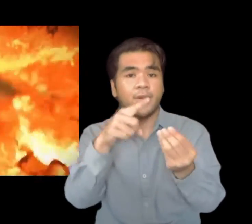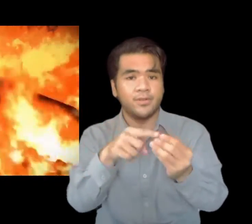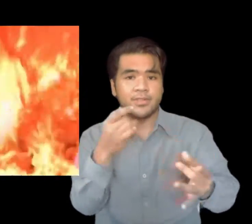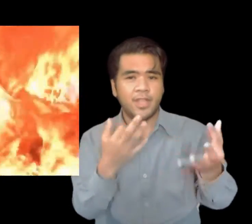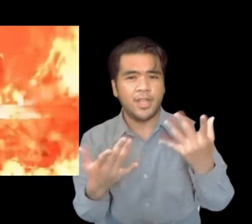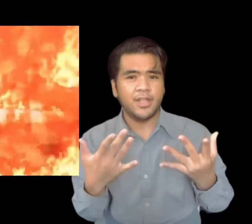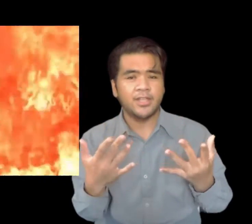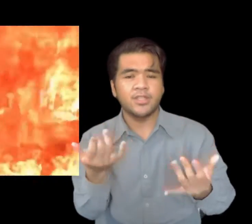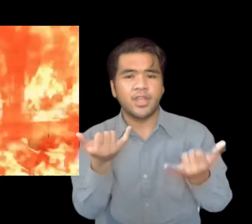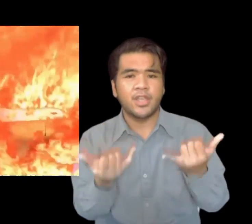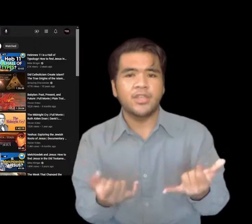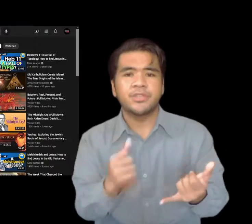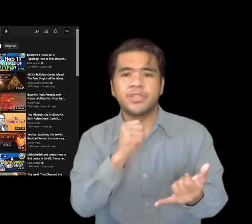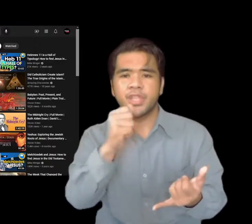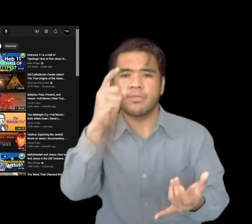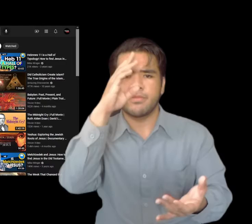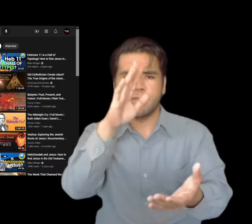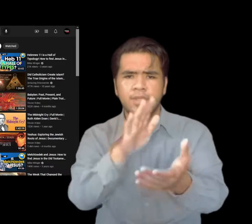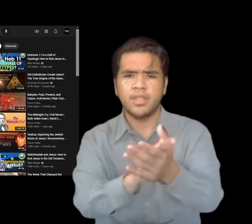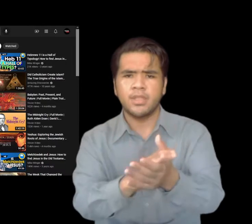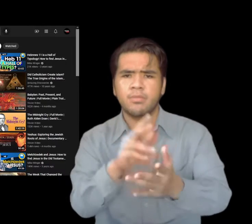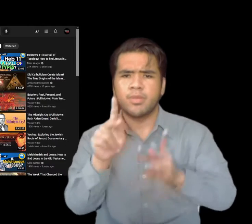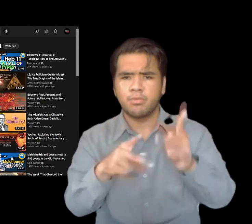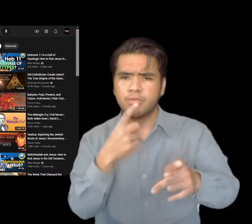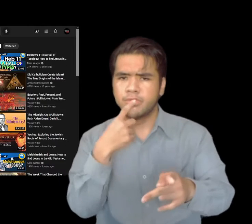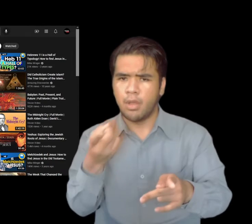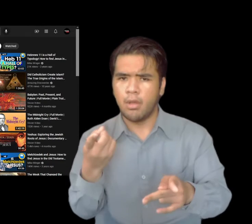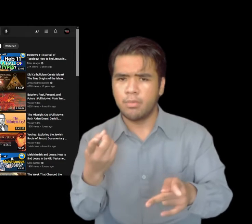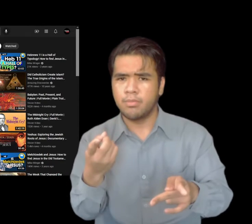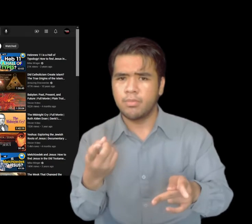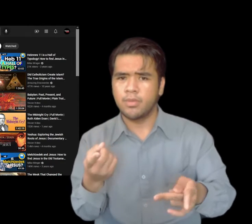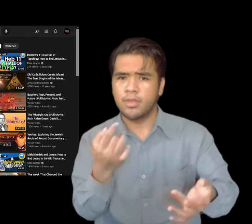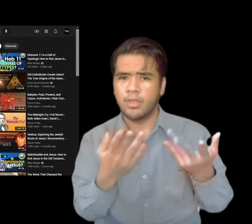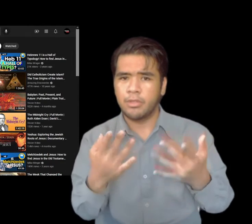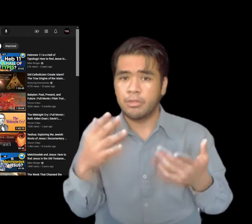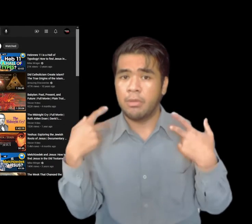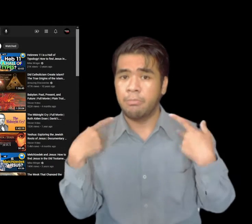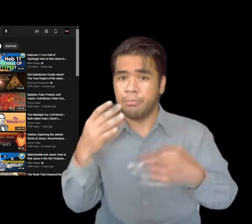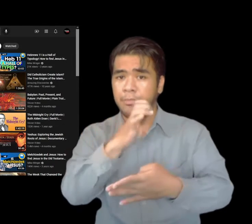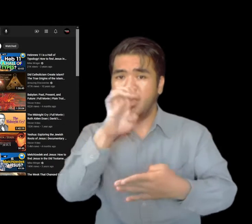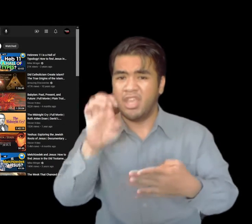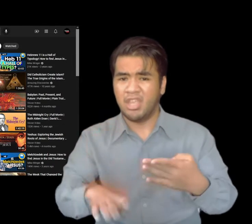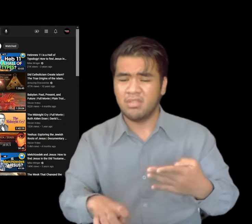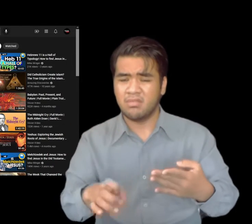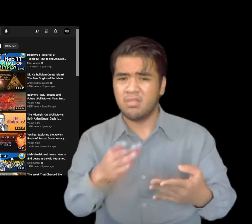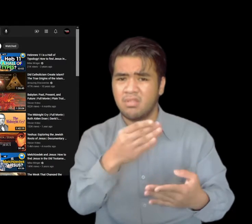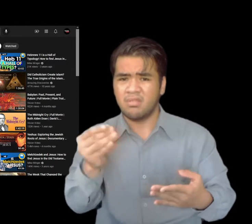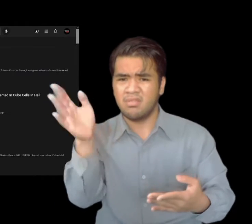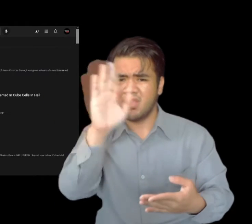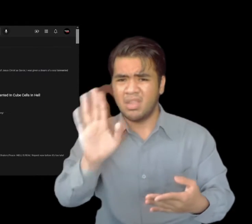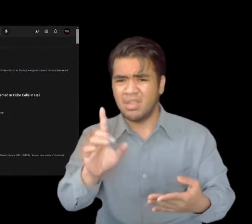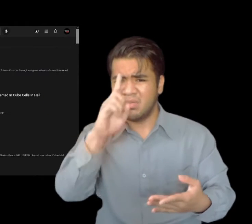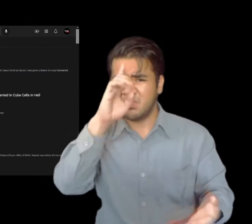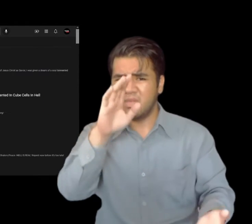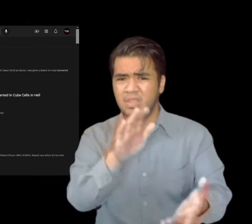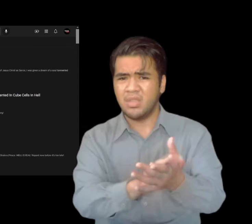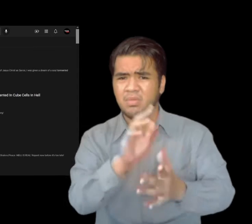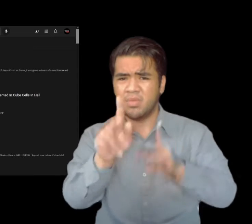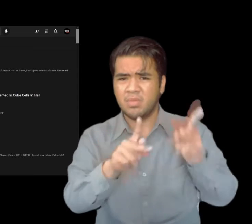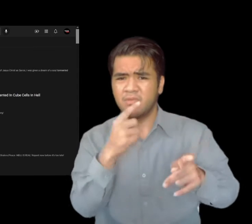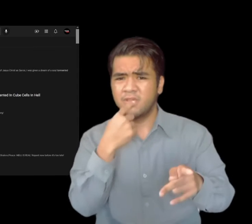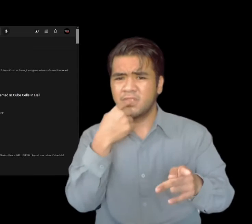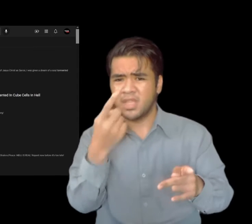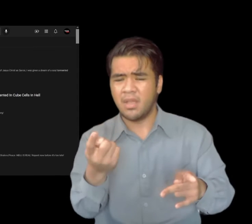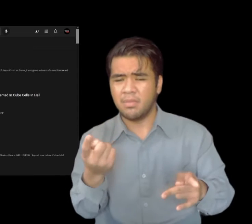sa Biblia ang impyerno. Kaya huwag kayong maniniwala sa mga nagsasabi na ang impyerno raw ay may katapusan. At lalong huwag